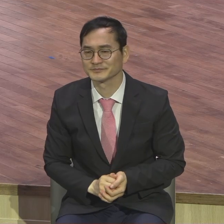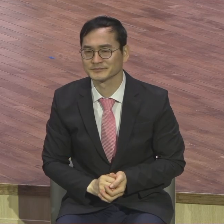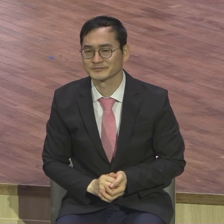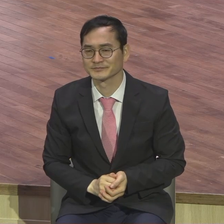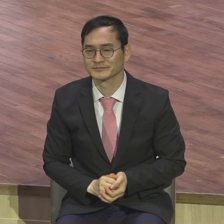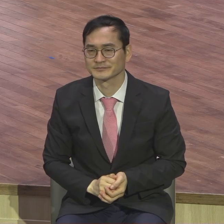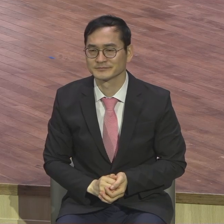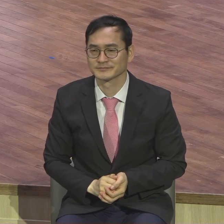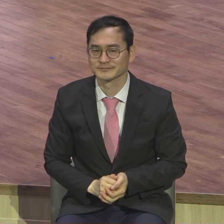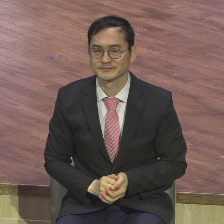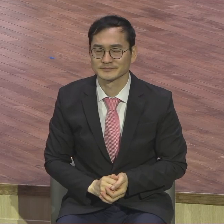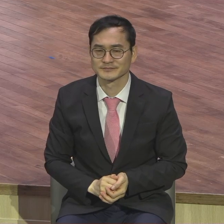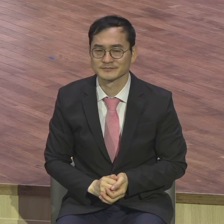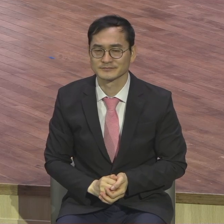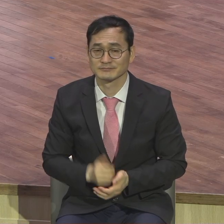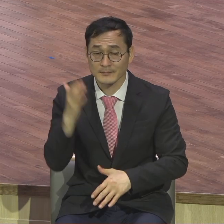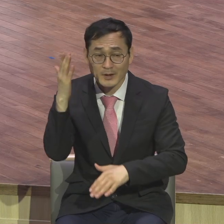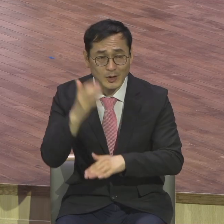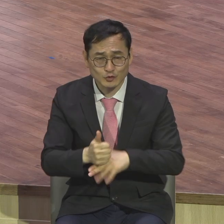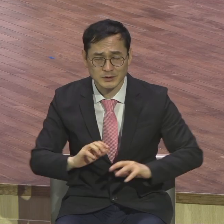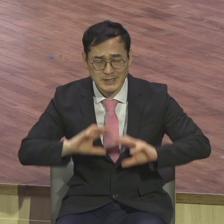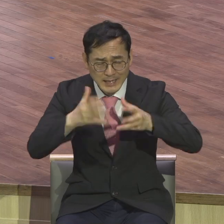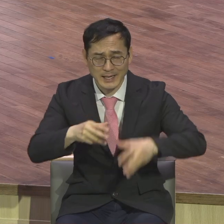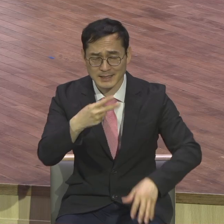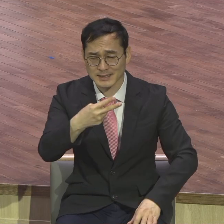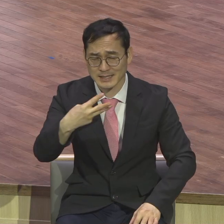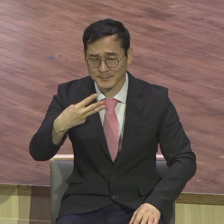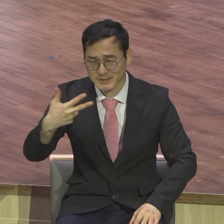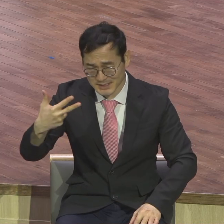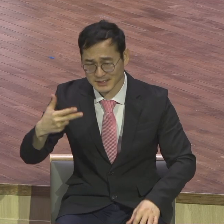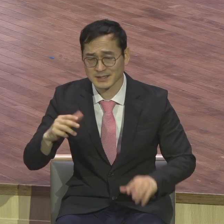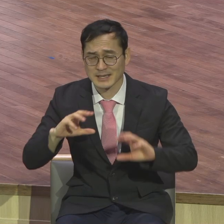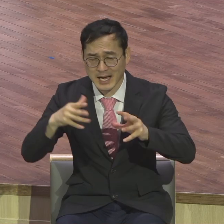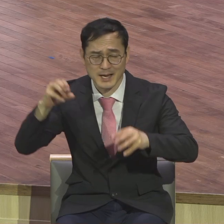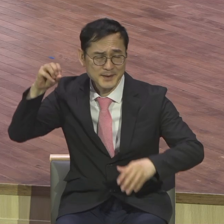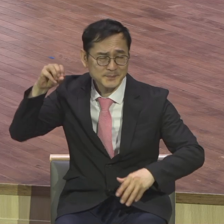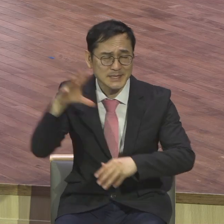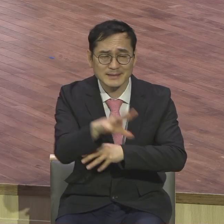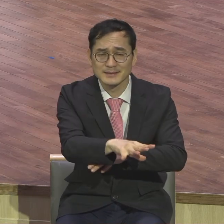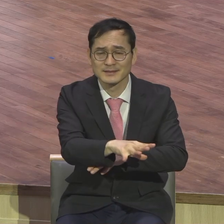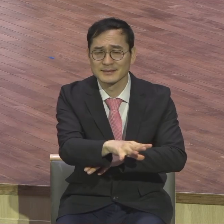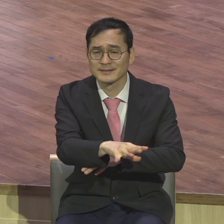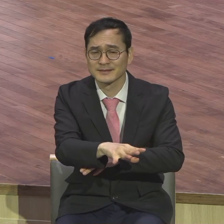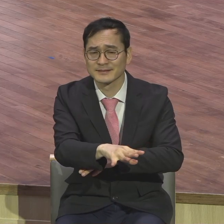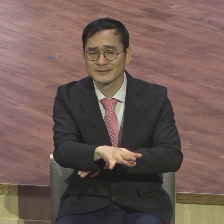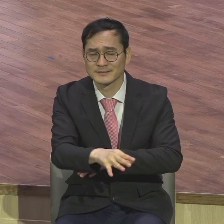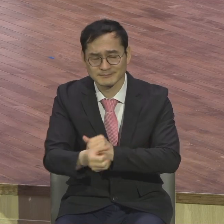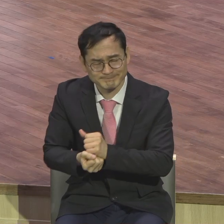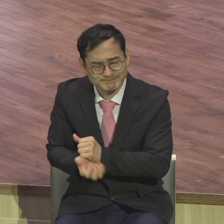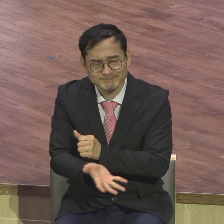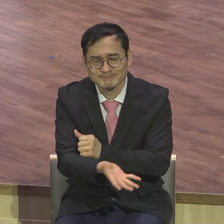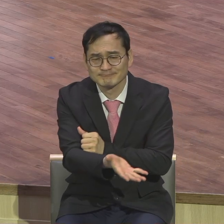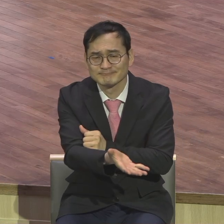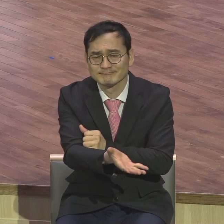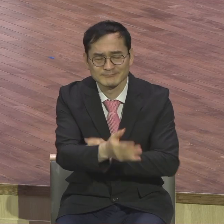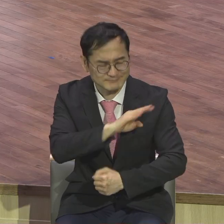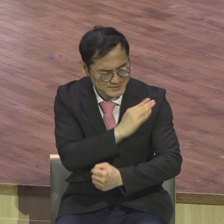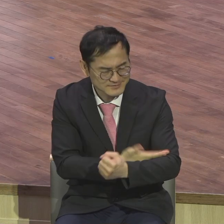시공광을 초월해서 전세계 2, 3, 7 빛을 비출 수 있는 권능의 삶을 살 수가 있습니다.